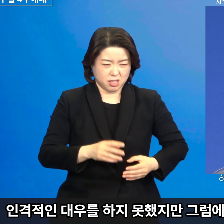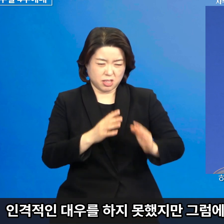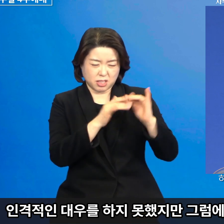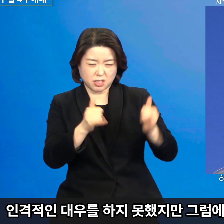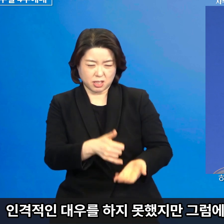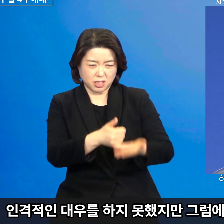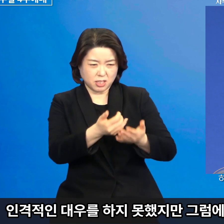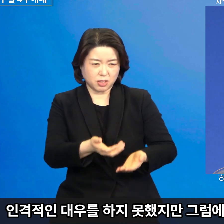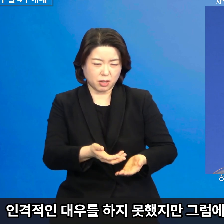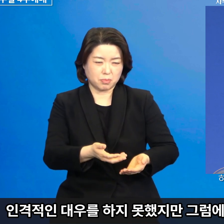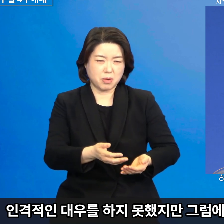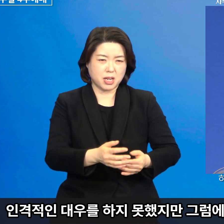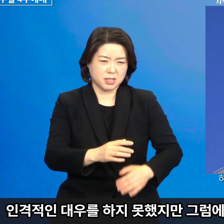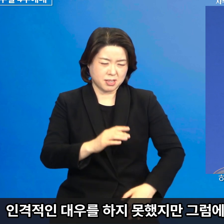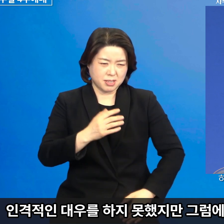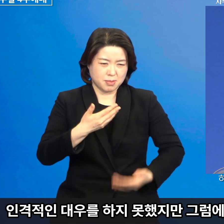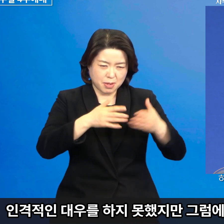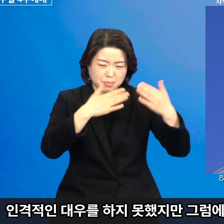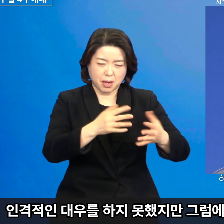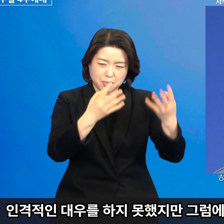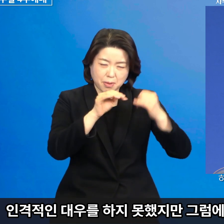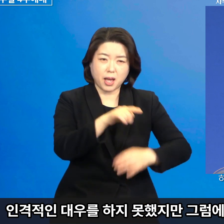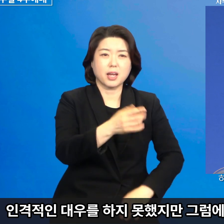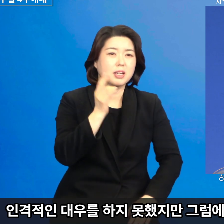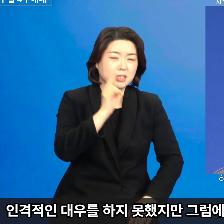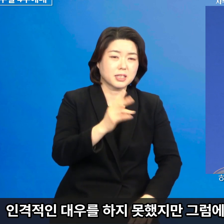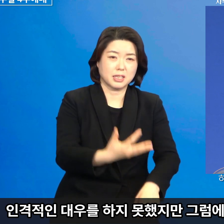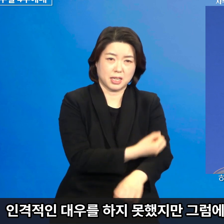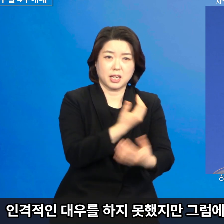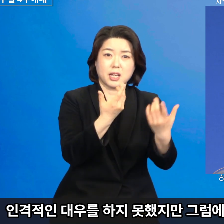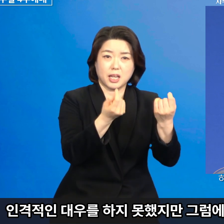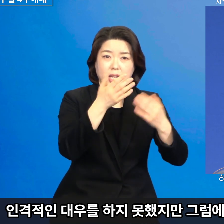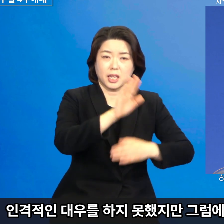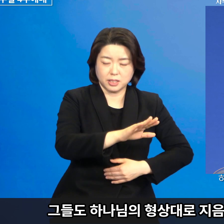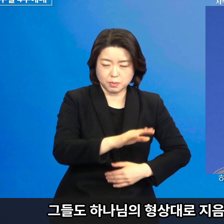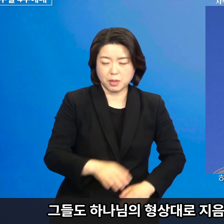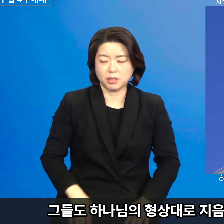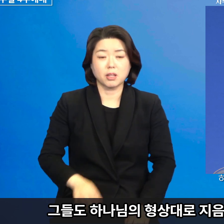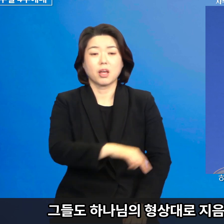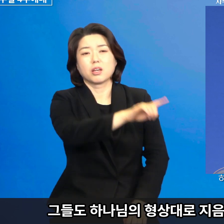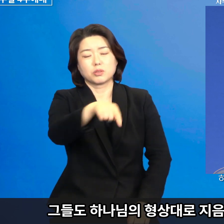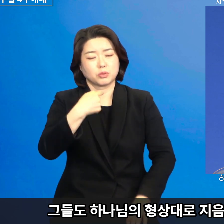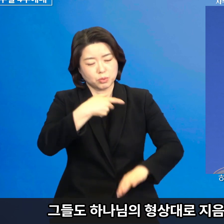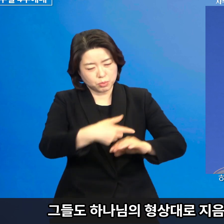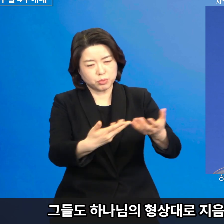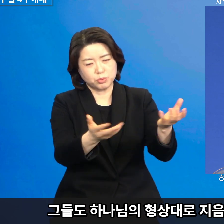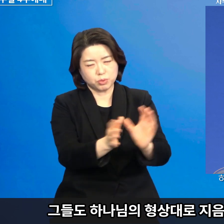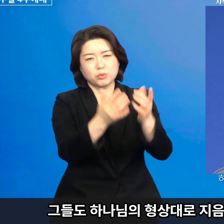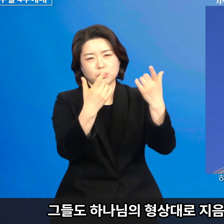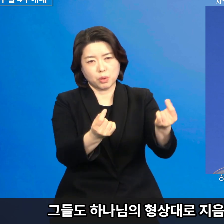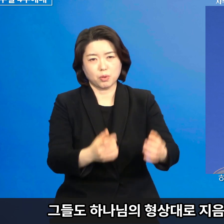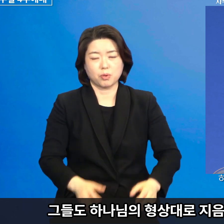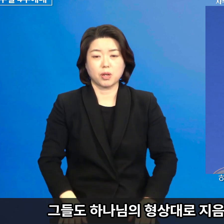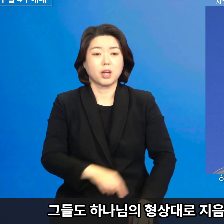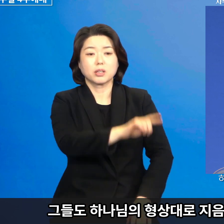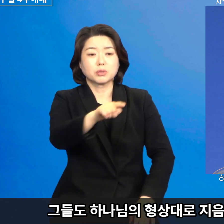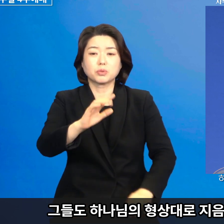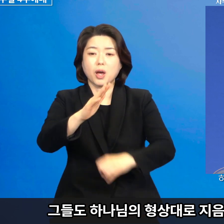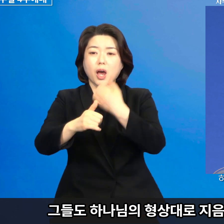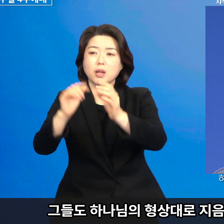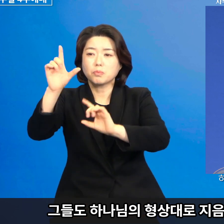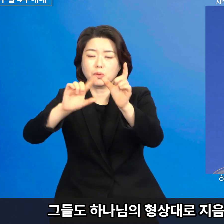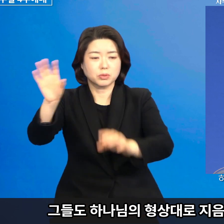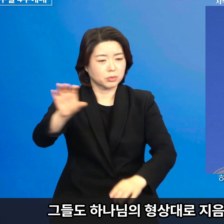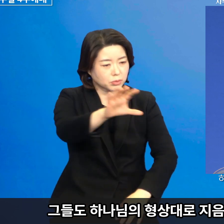인격적인 대우를 하지 못했지만, 그럼에도 불구하고 그들도 우리의 동족이고 그들도 하나님의 형상대로